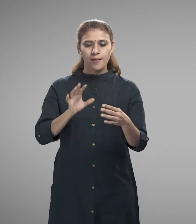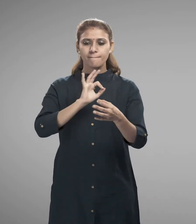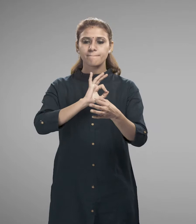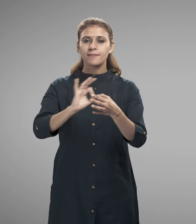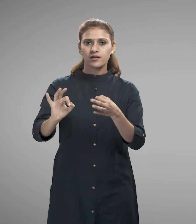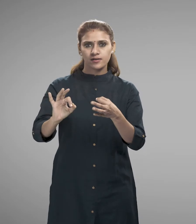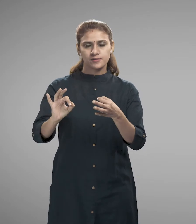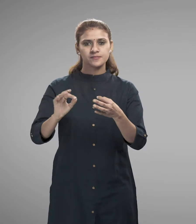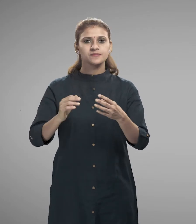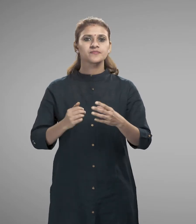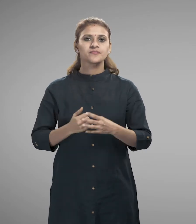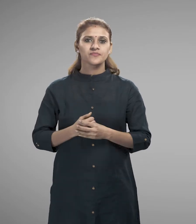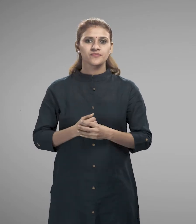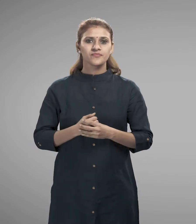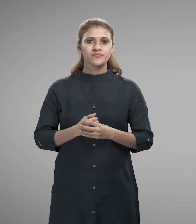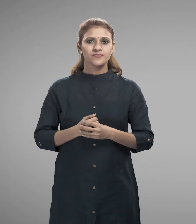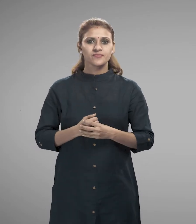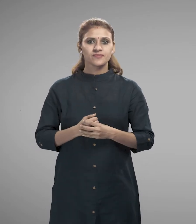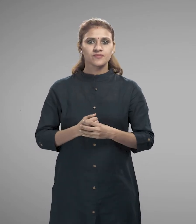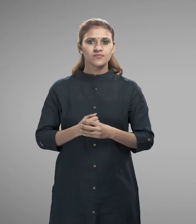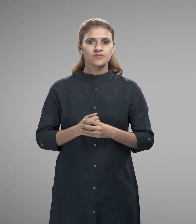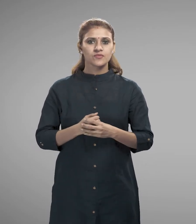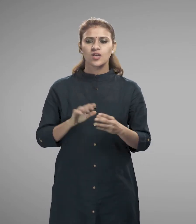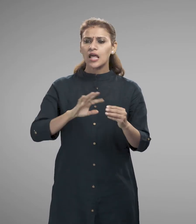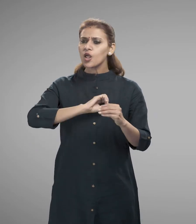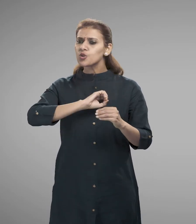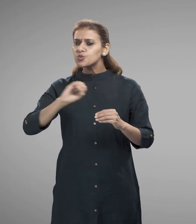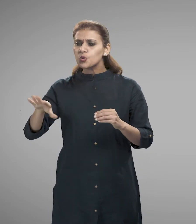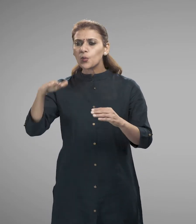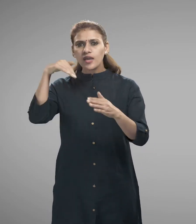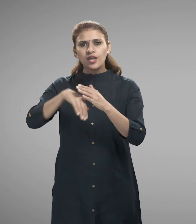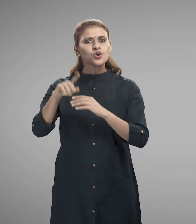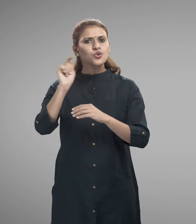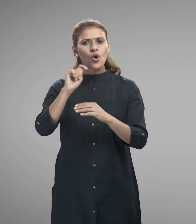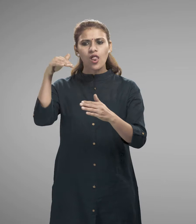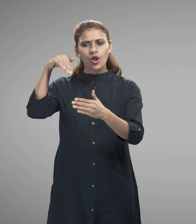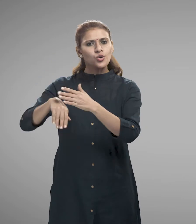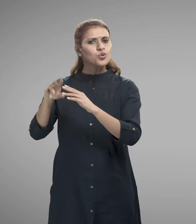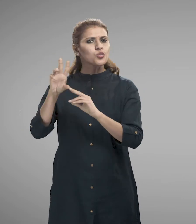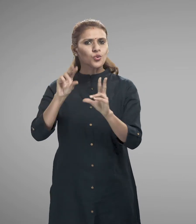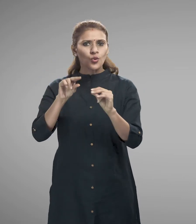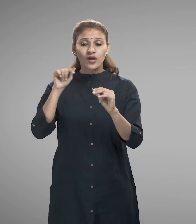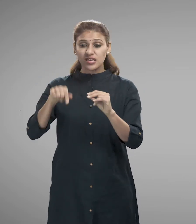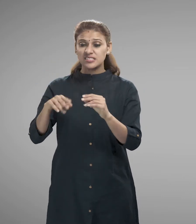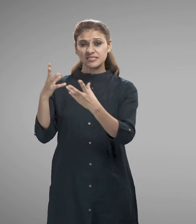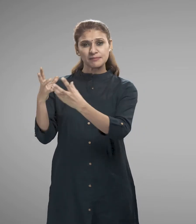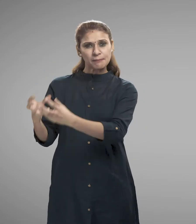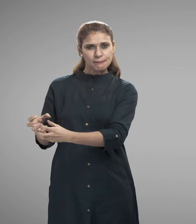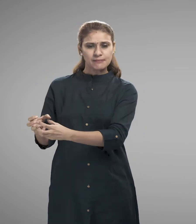या फिर जला सकते हैं। उसे शौचालय में ना डालें, क्योंकि इससे नाली बंद हो